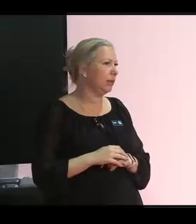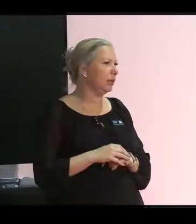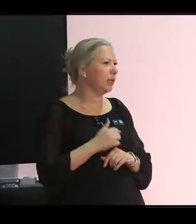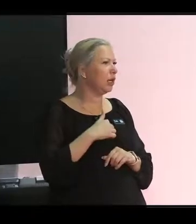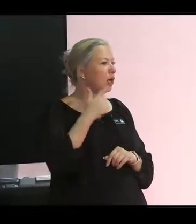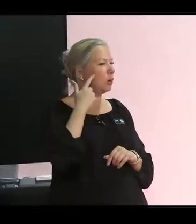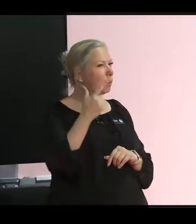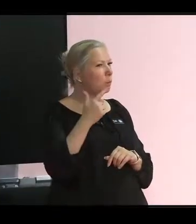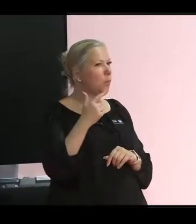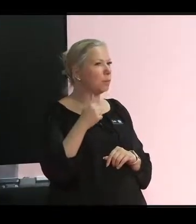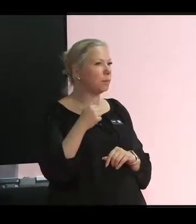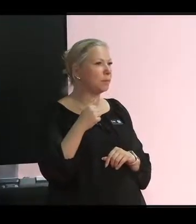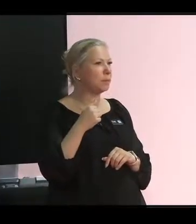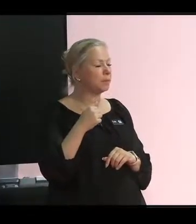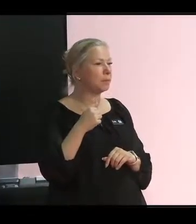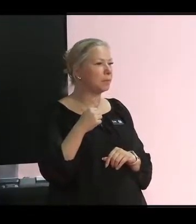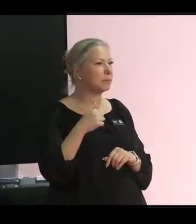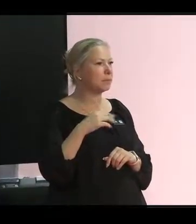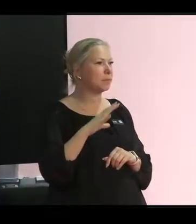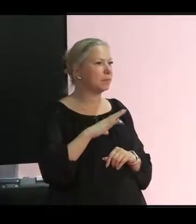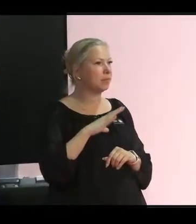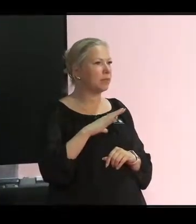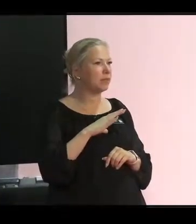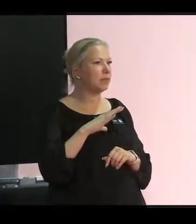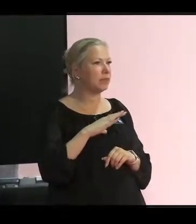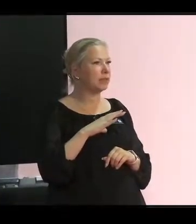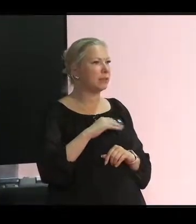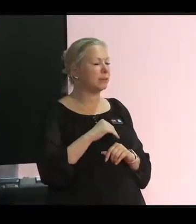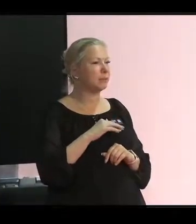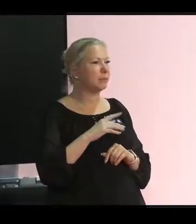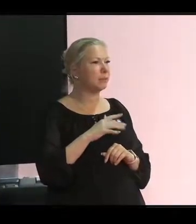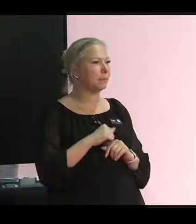man, det finns liksom en...